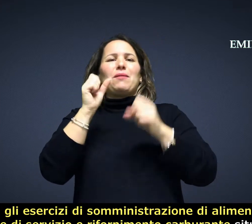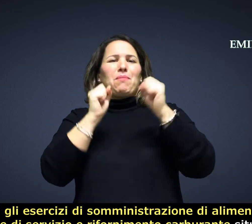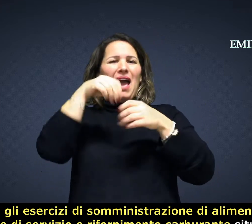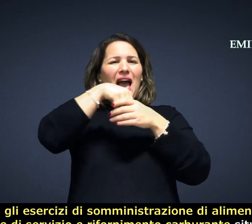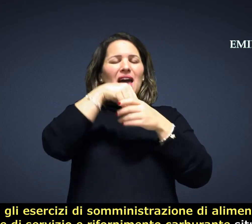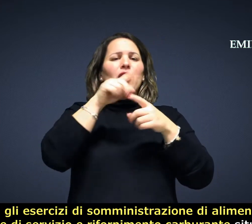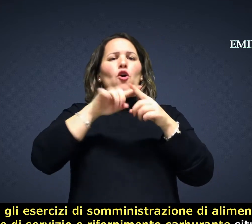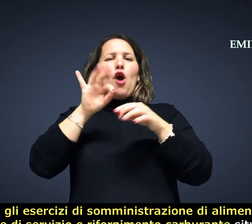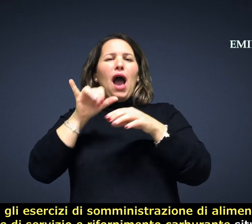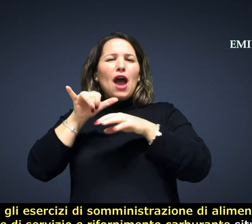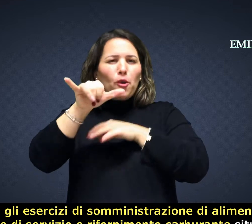di almeno un metro.